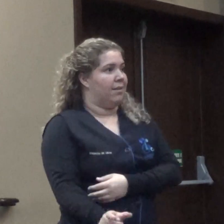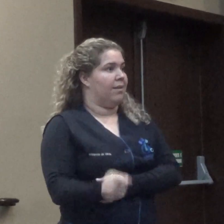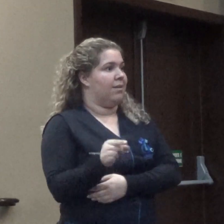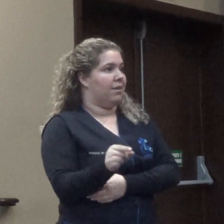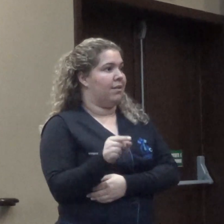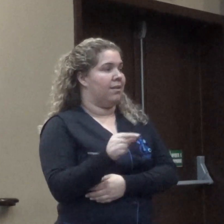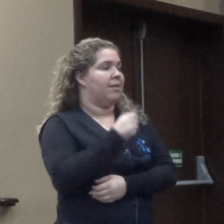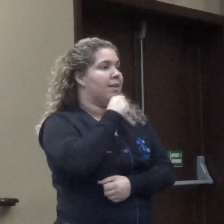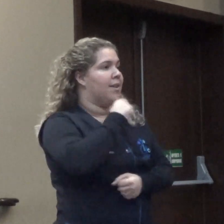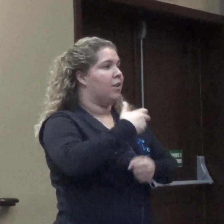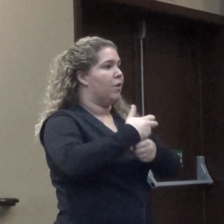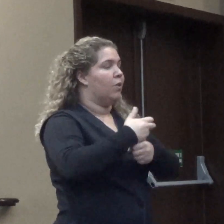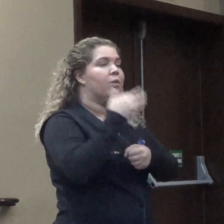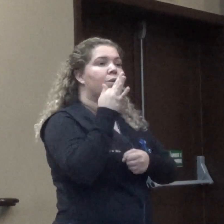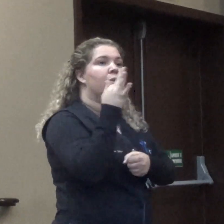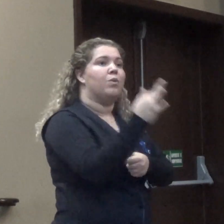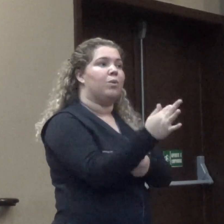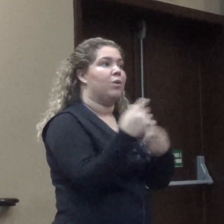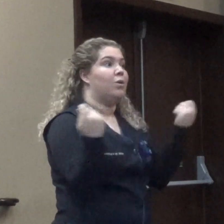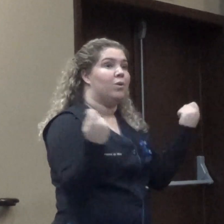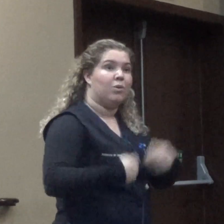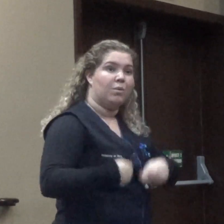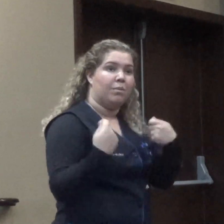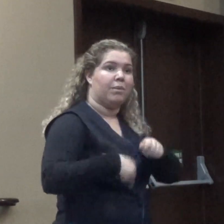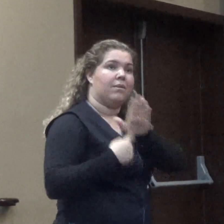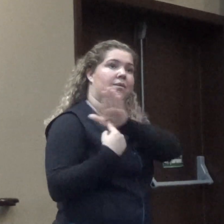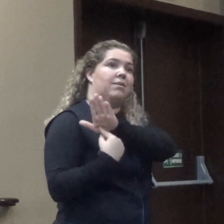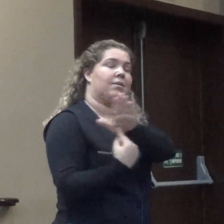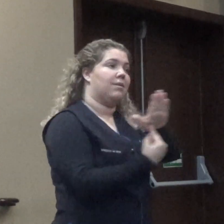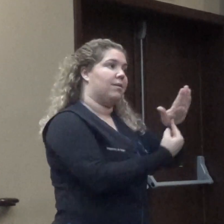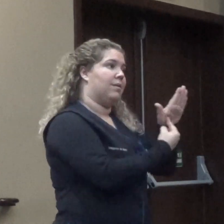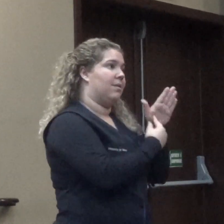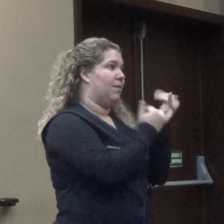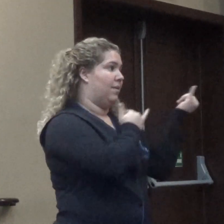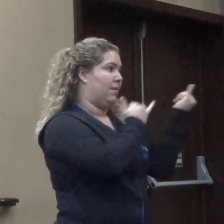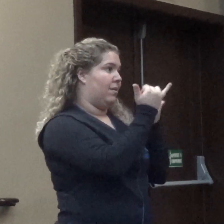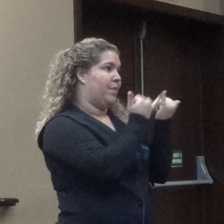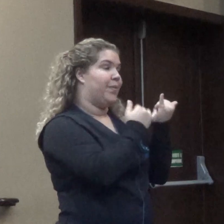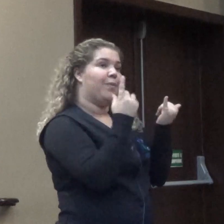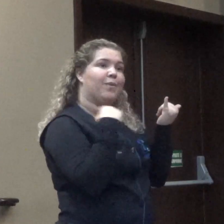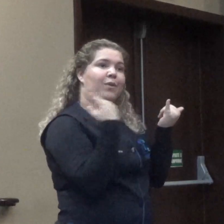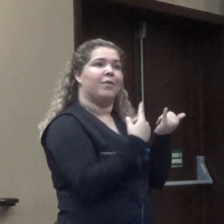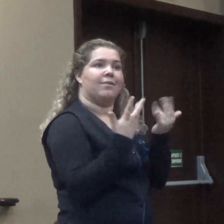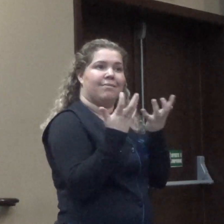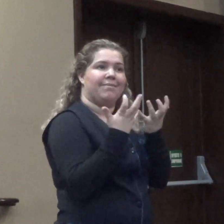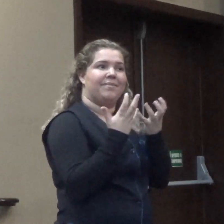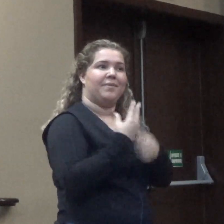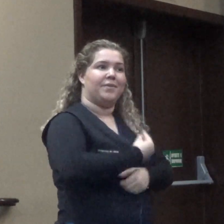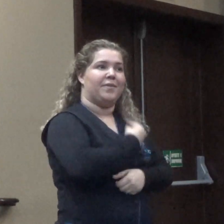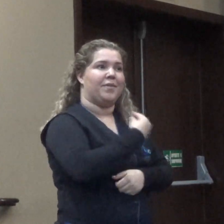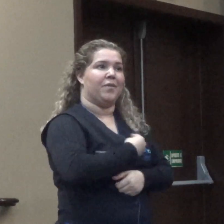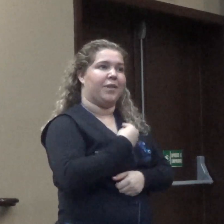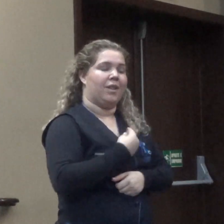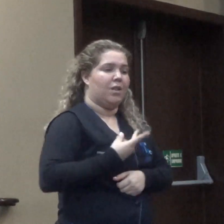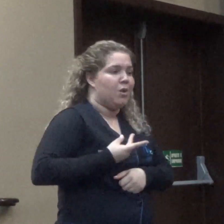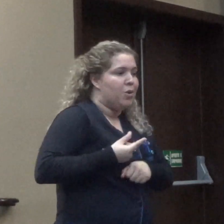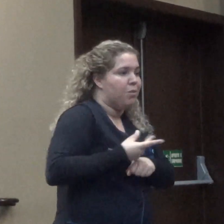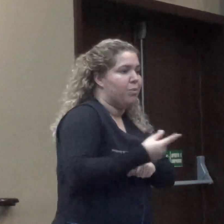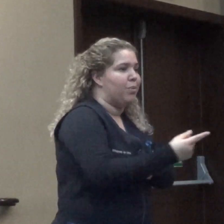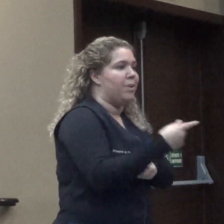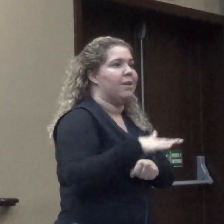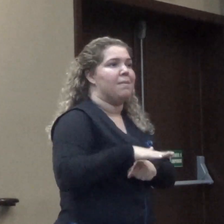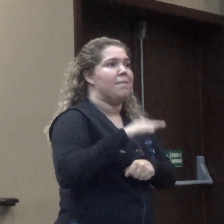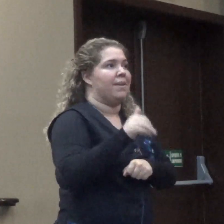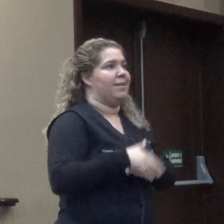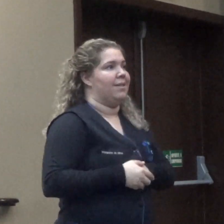que passar essas informações, porque nós queremos viver bastante, queremos viver mais, mas queremos